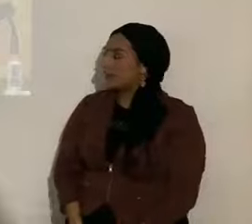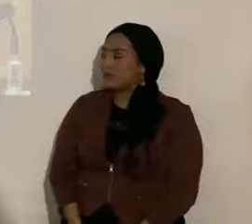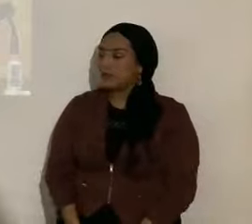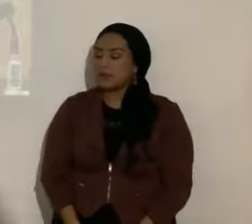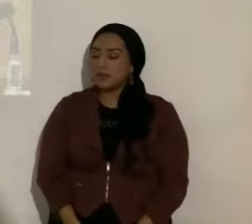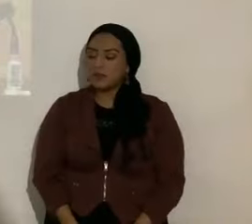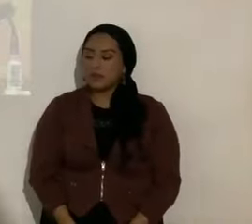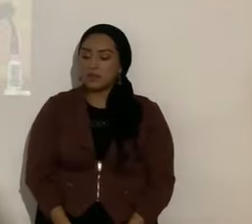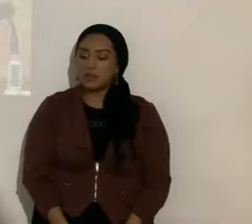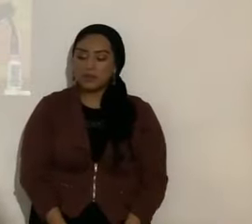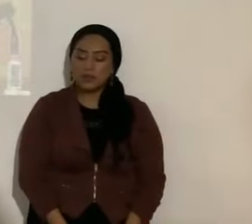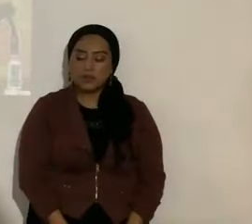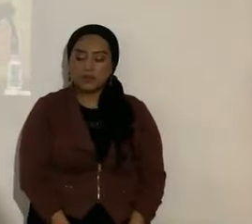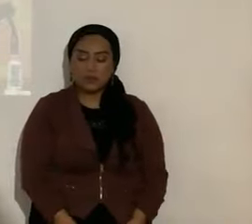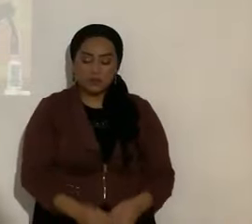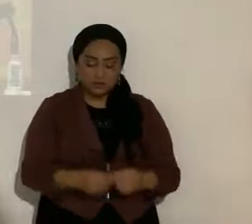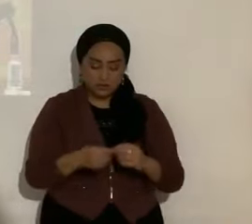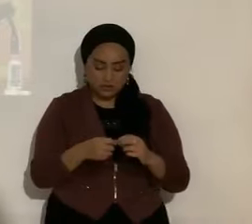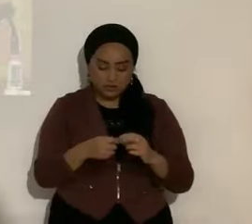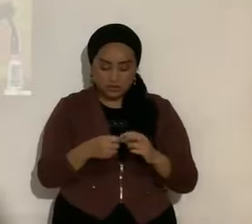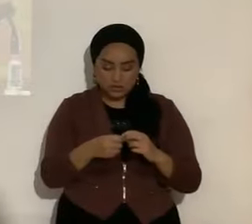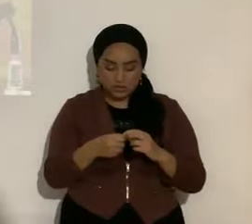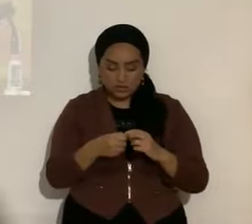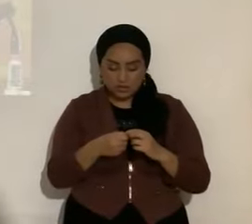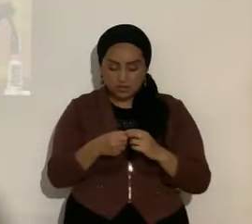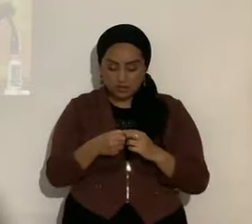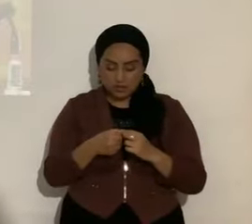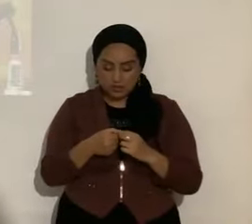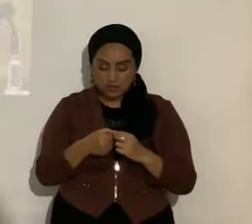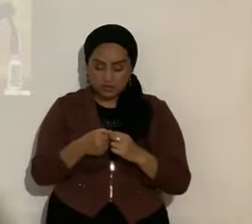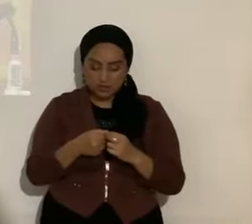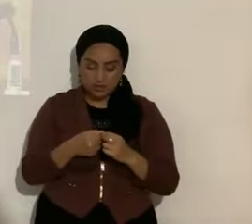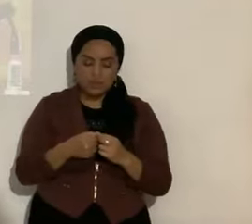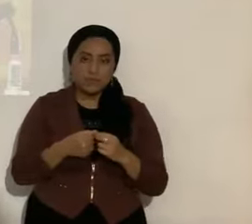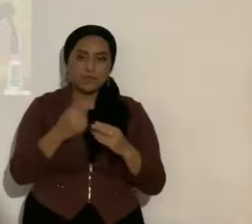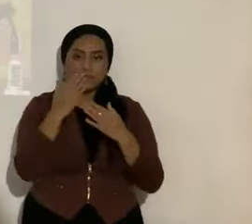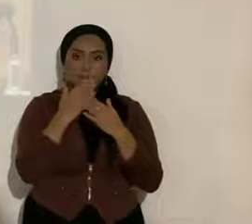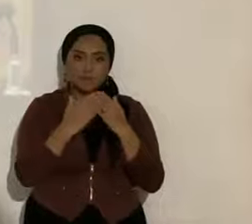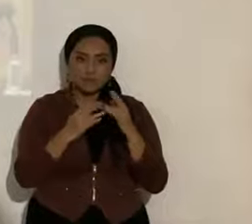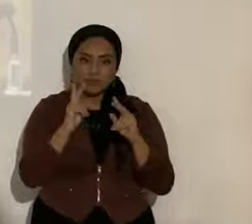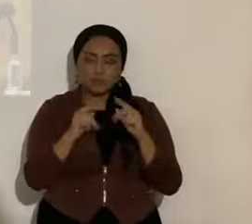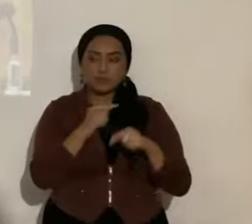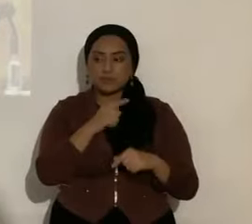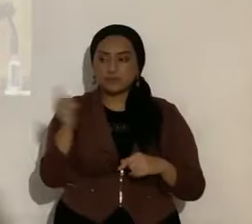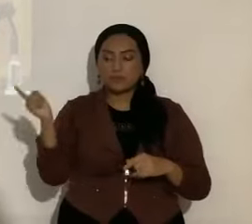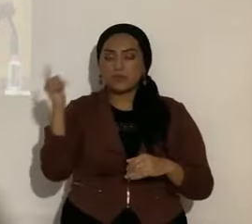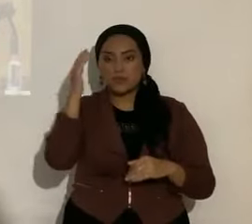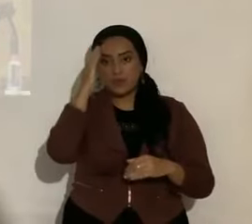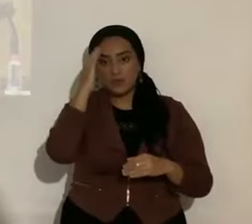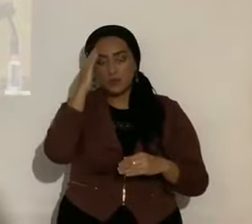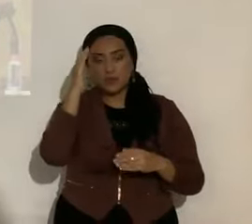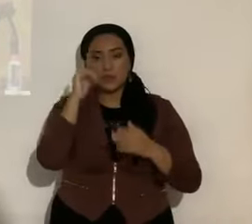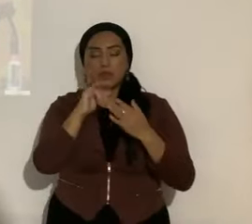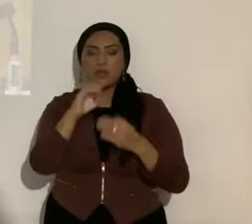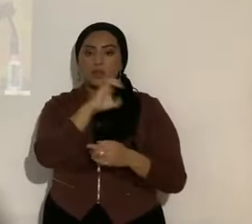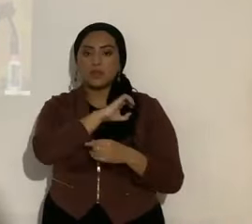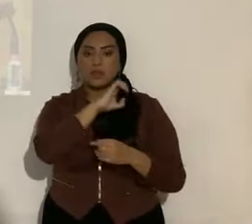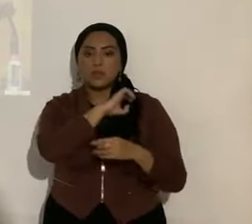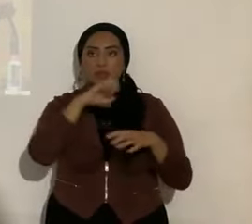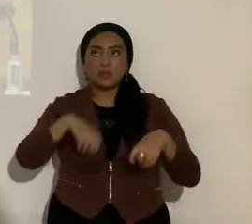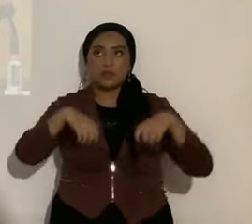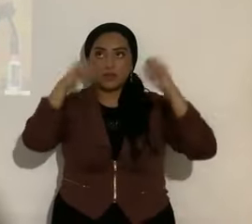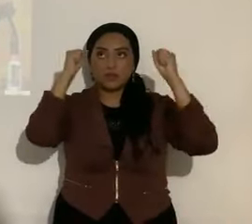por lo menos muchas personas, o sea, algunas personas sabían que Elías sería llevado al